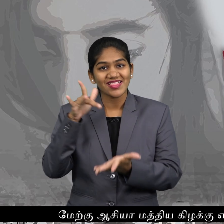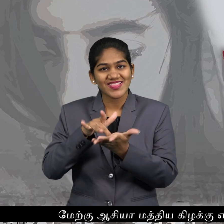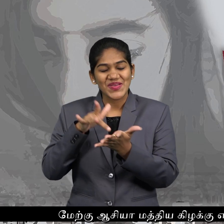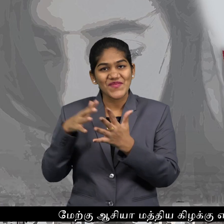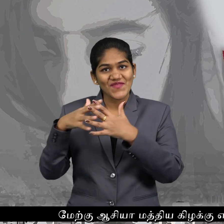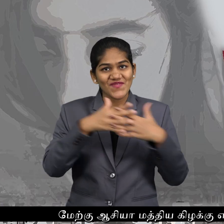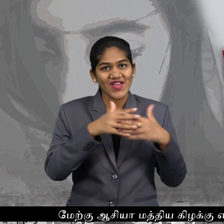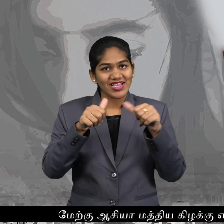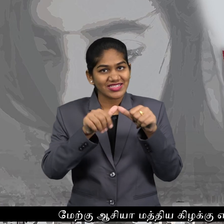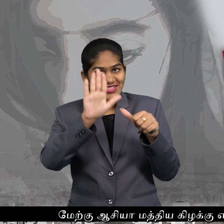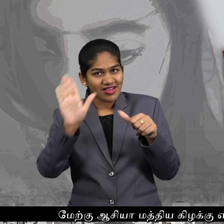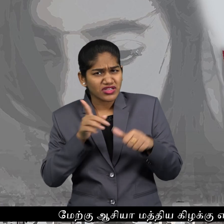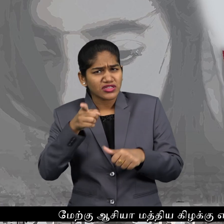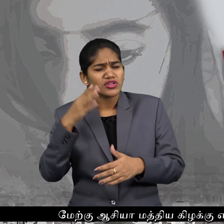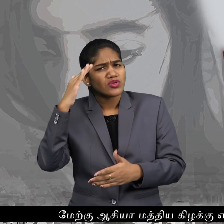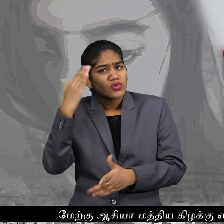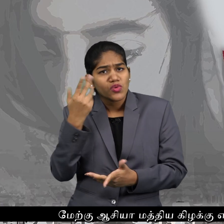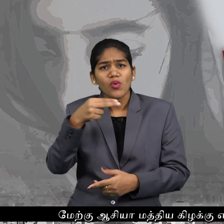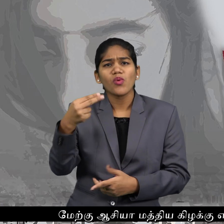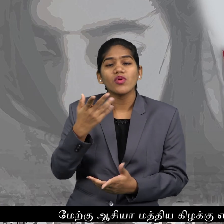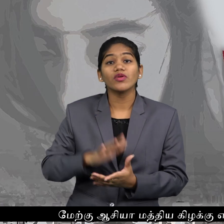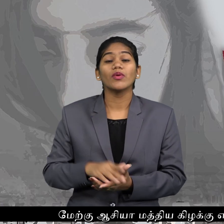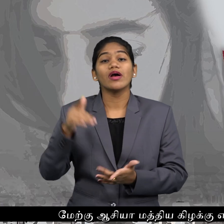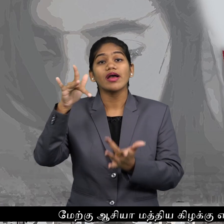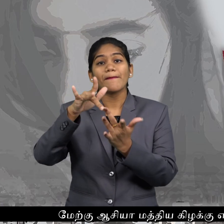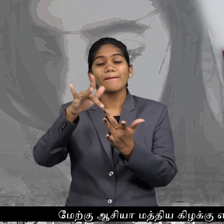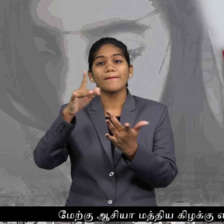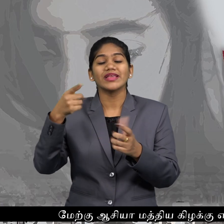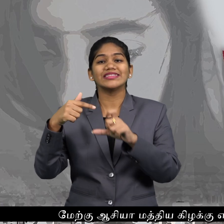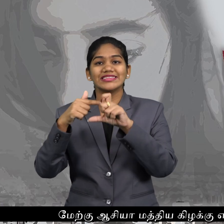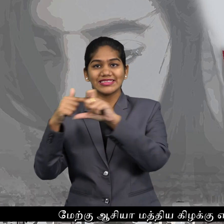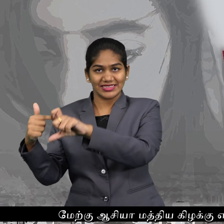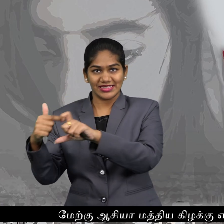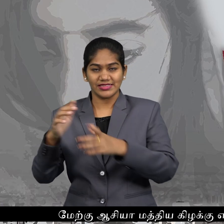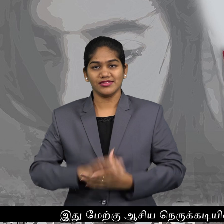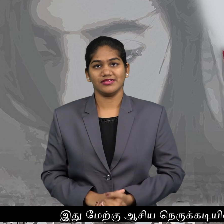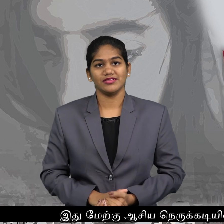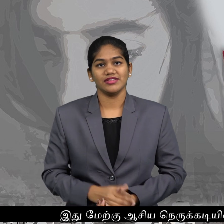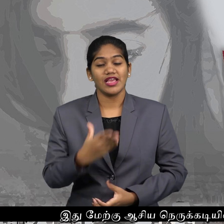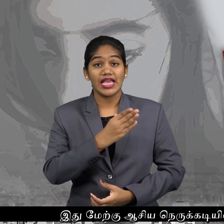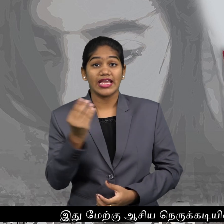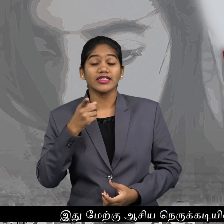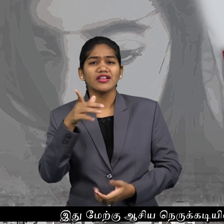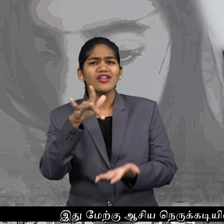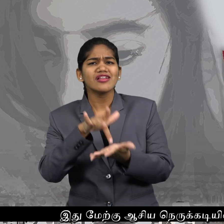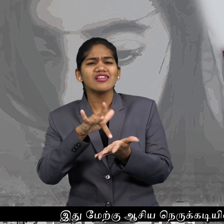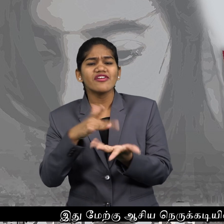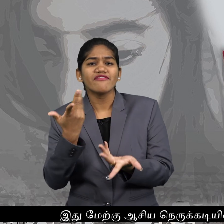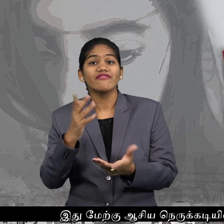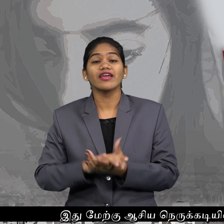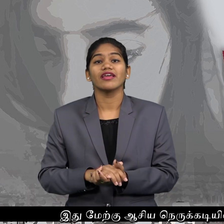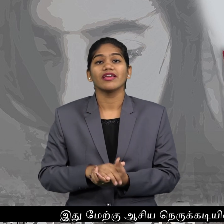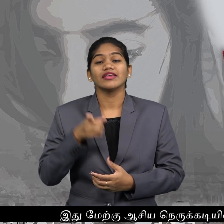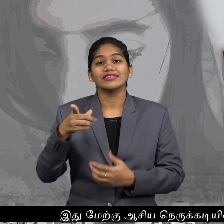மேற்கு ஆசிய மத்திய கிழக்கு என்றும் அழைக்கப்படுகிறது மற்றும் இது மேற்கு ஆசிய